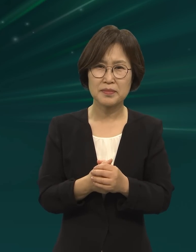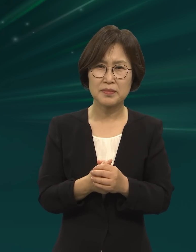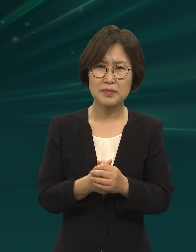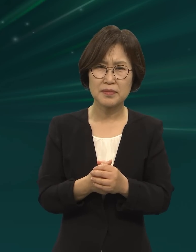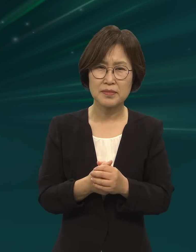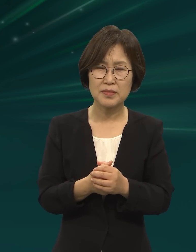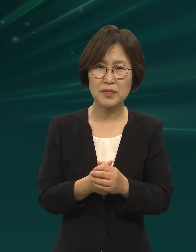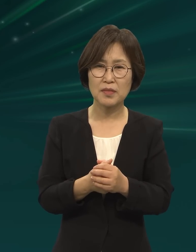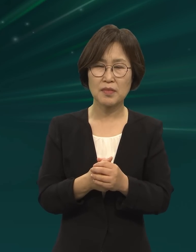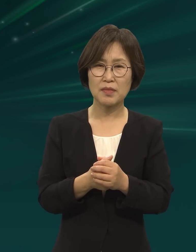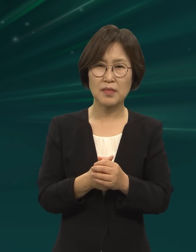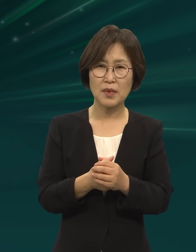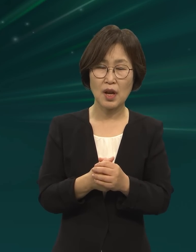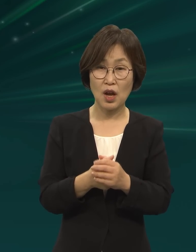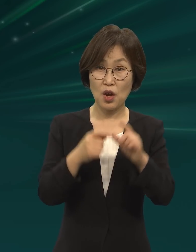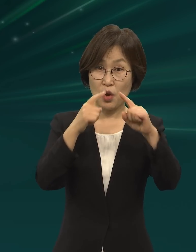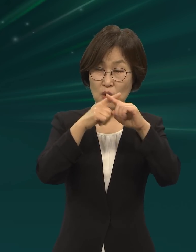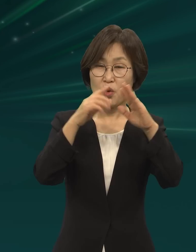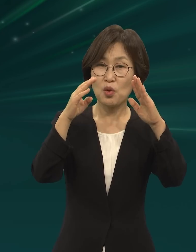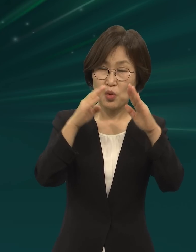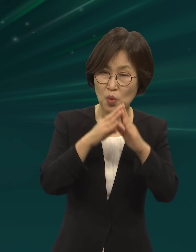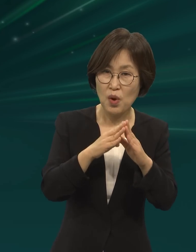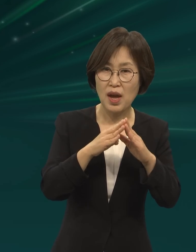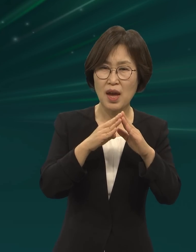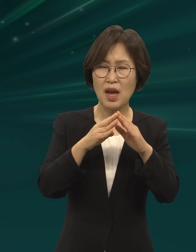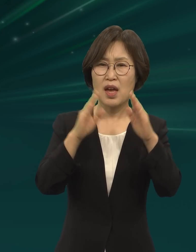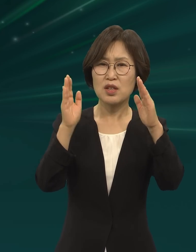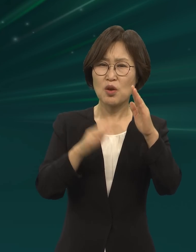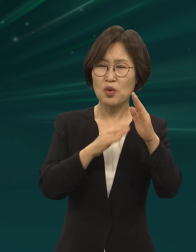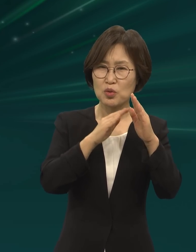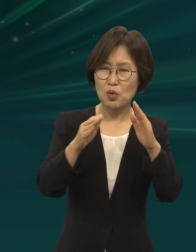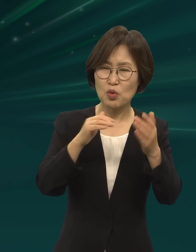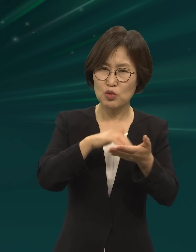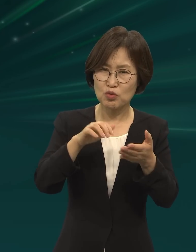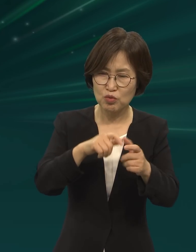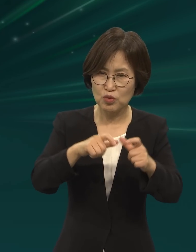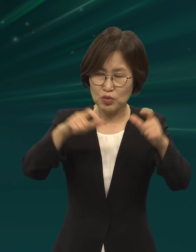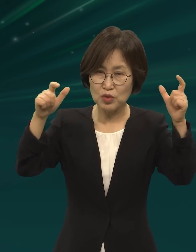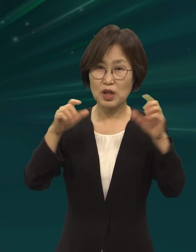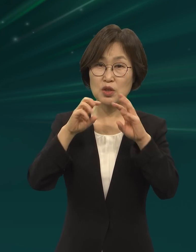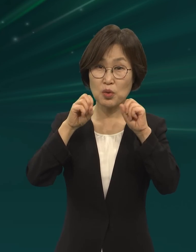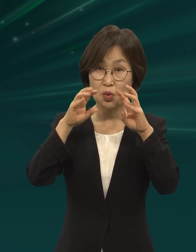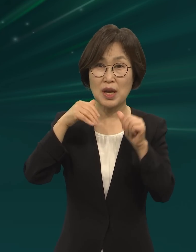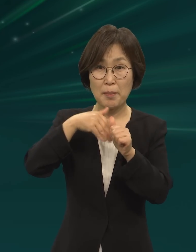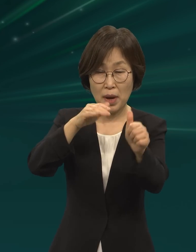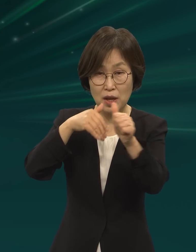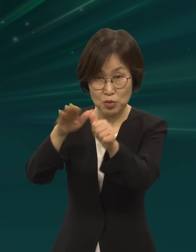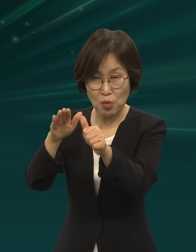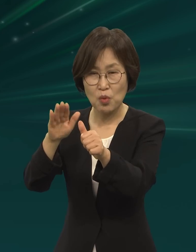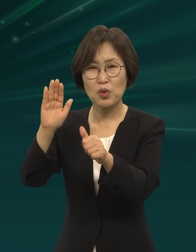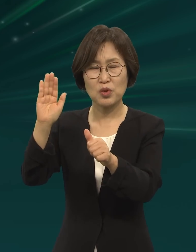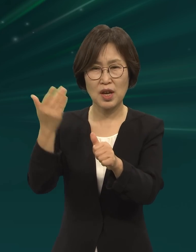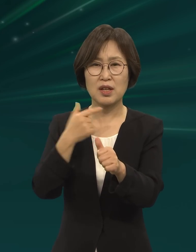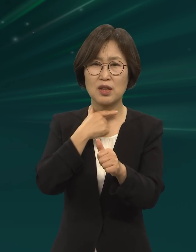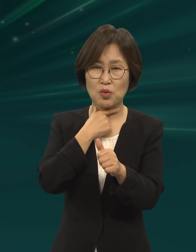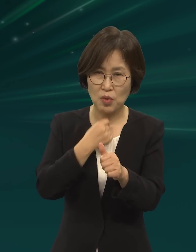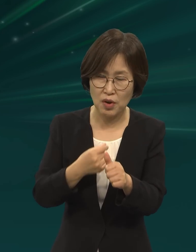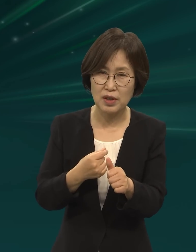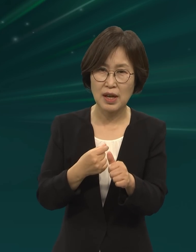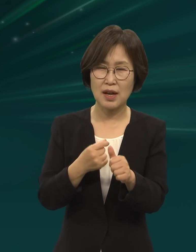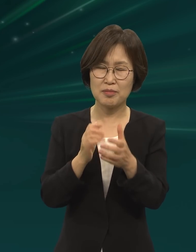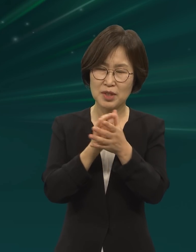1만 명의 성도, 2,000명의 리더, 300명의 선교사 파송하는 비전을 주님 뜻대로 이룰 수 있도록 축복하여